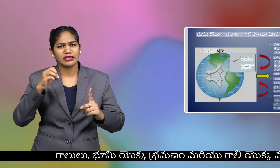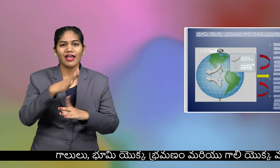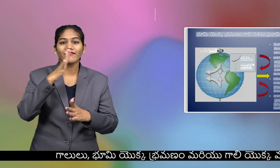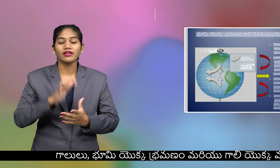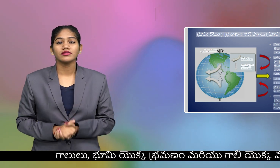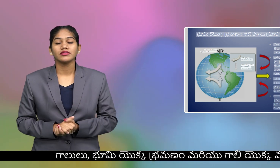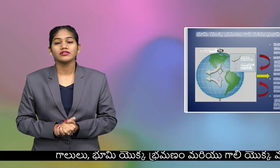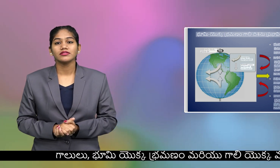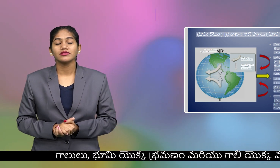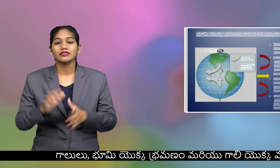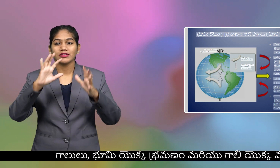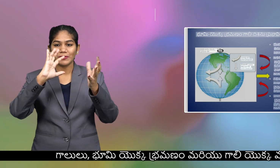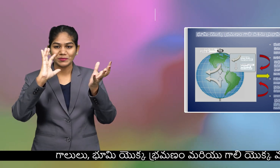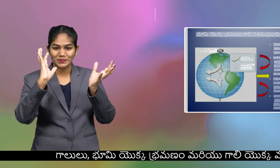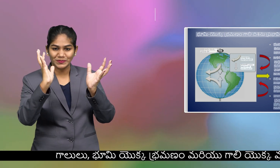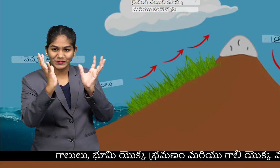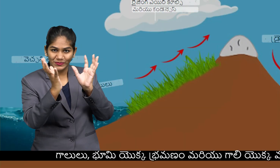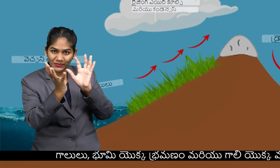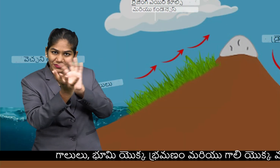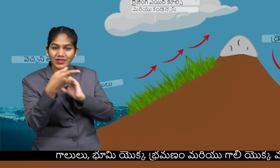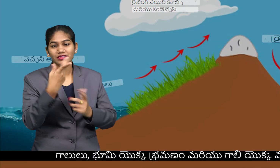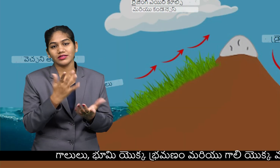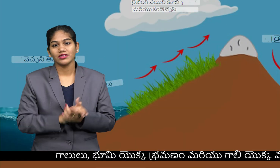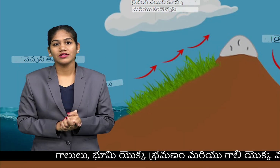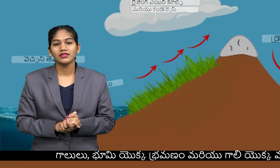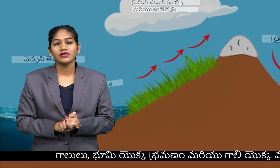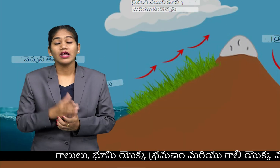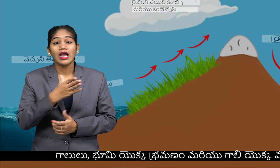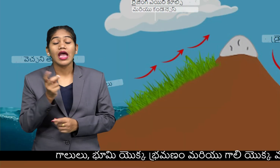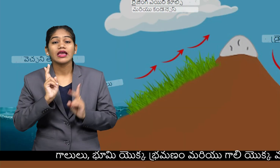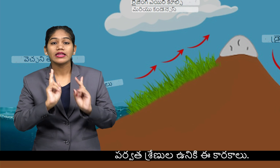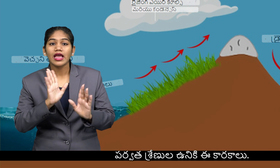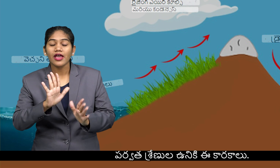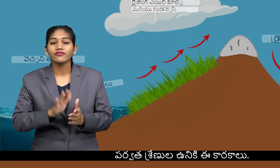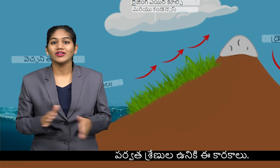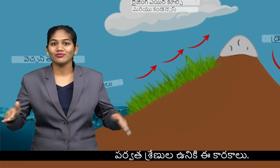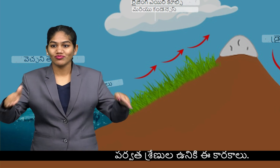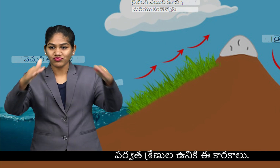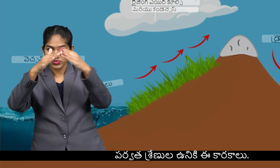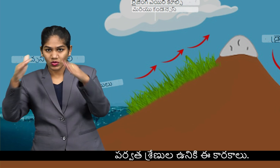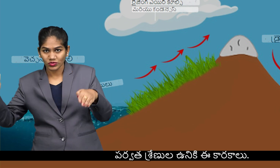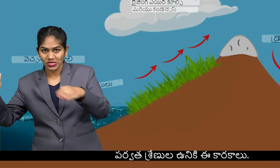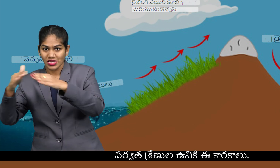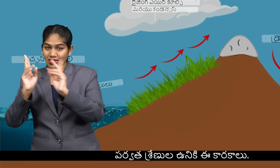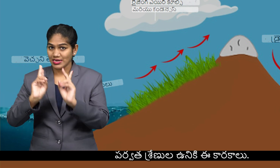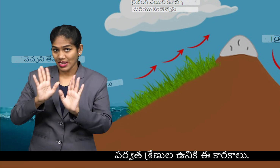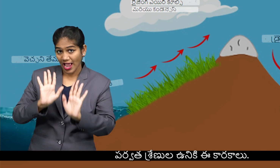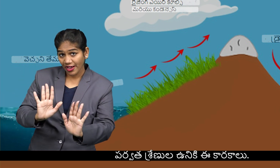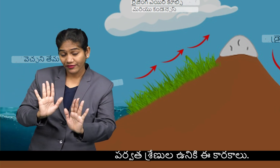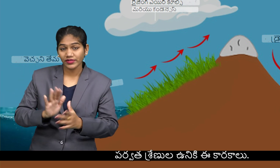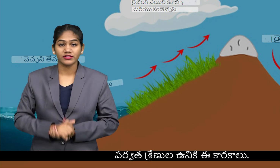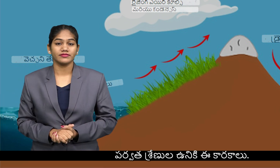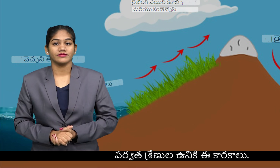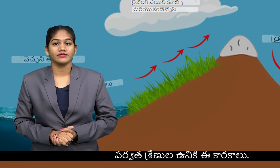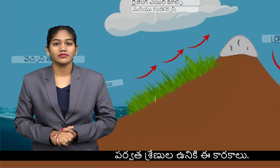గాలులు భూమి యొక్క భ్రమణం మరియు గాలి యొక్క మార్గాల్లో పర్వత శ్రేణుల ఉనికికి ఈ